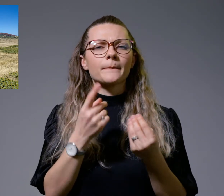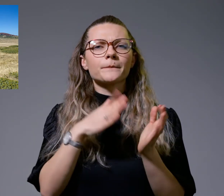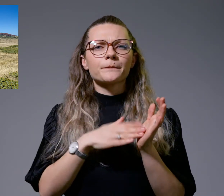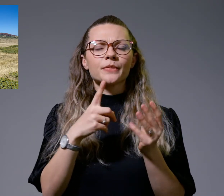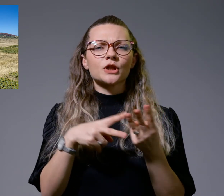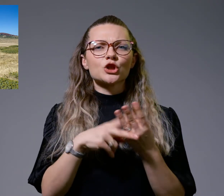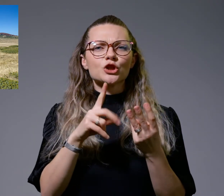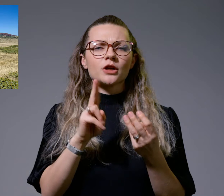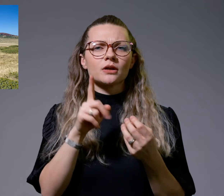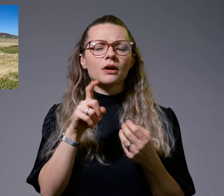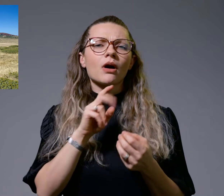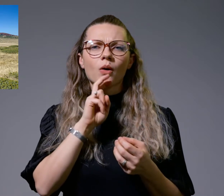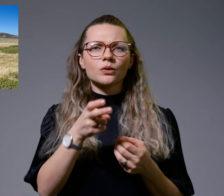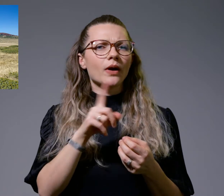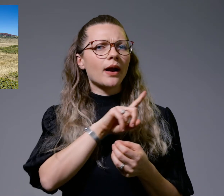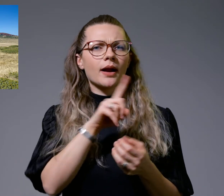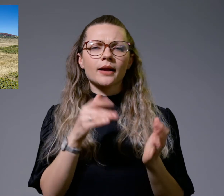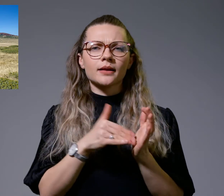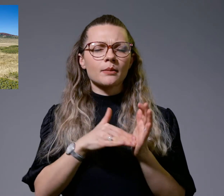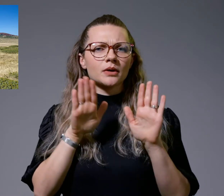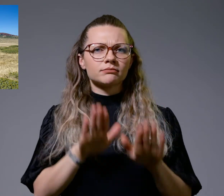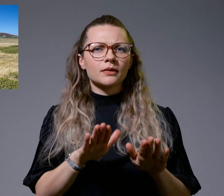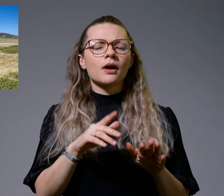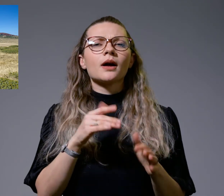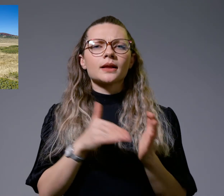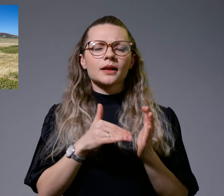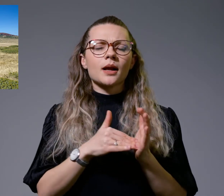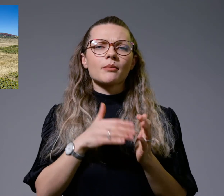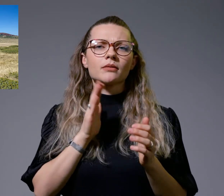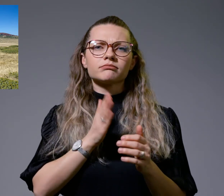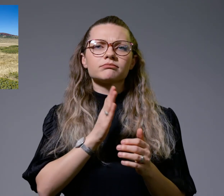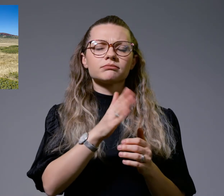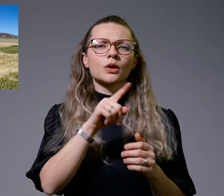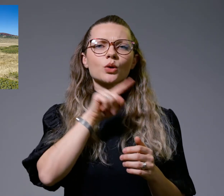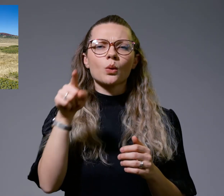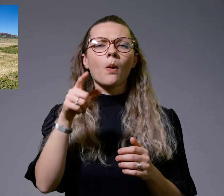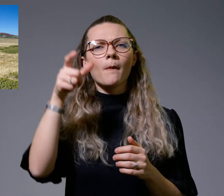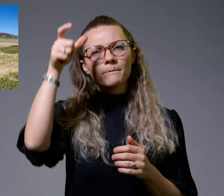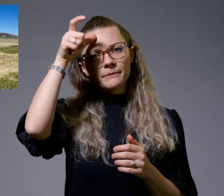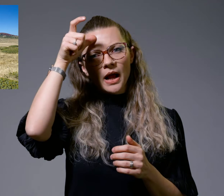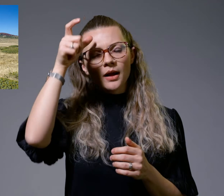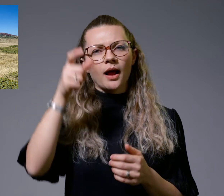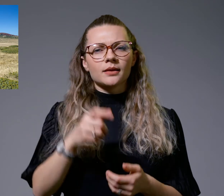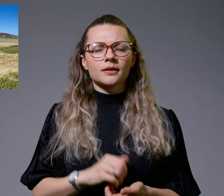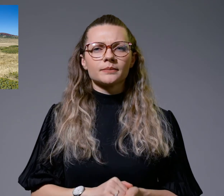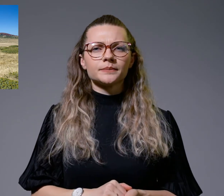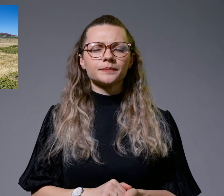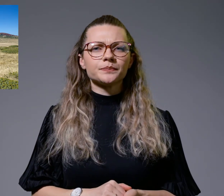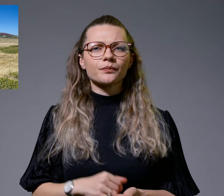одговорил дека нема застанување додека не стигнат во Белград. На